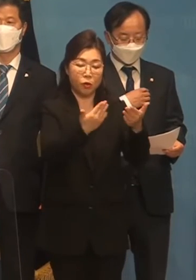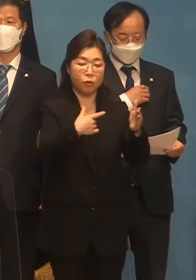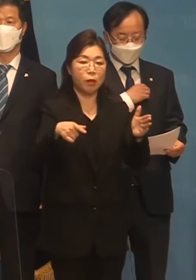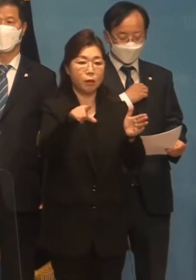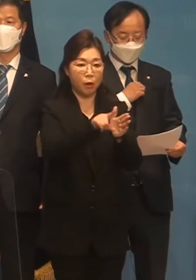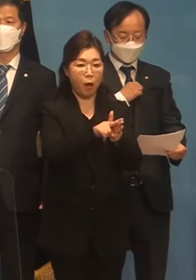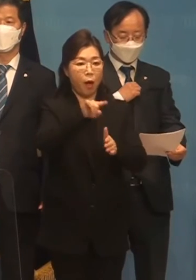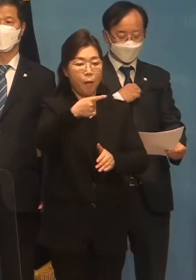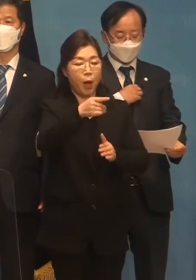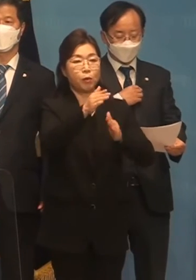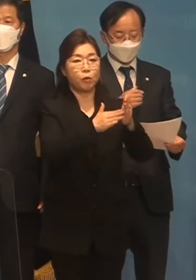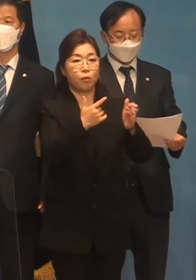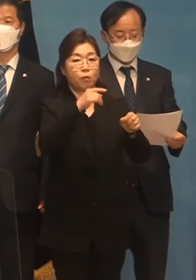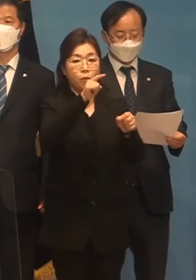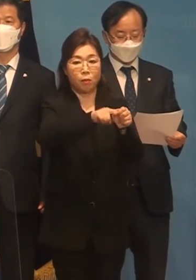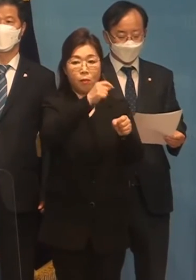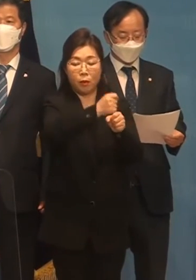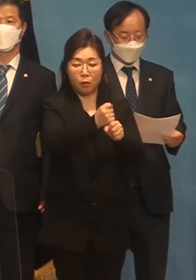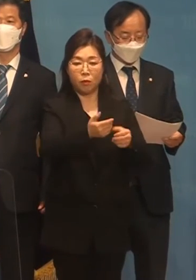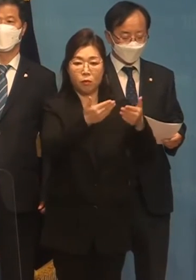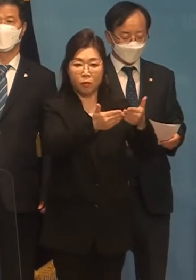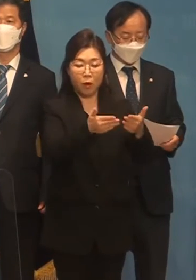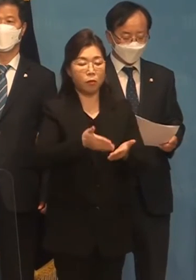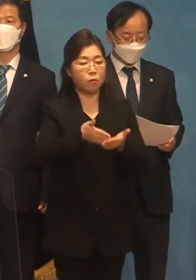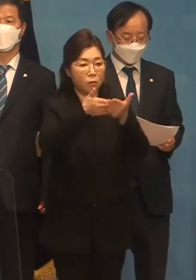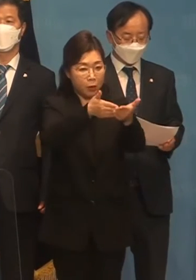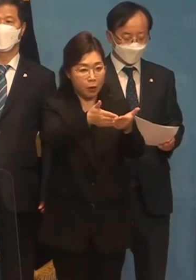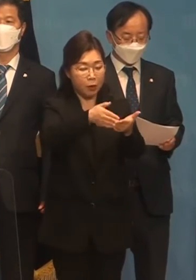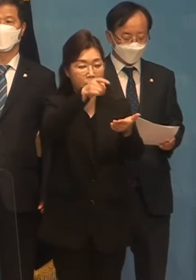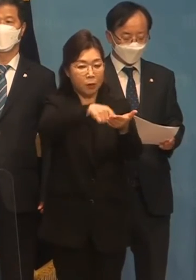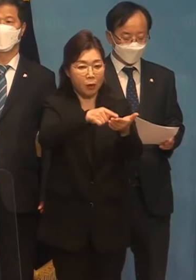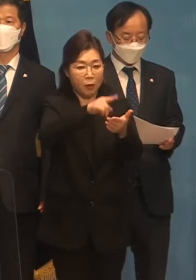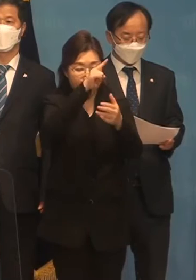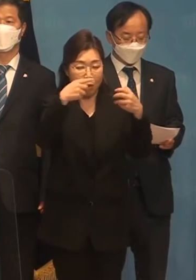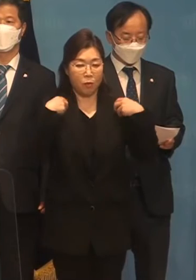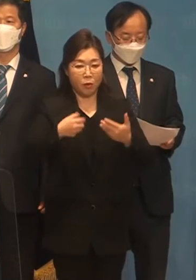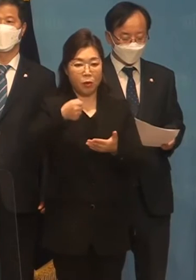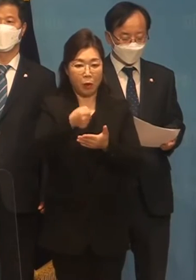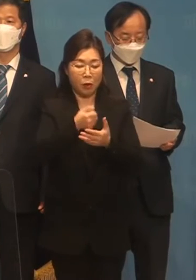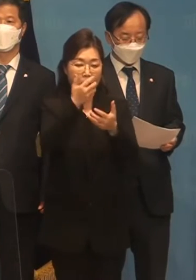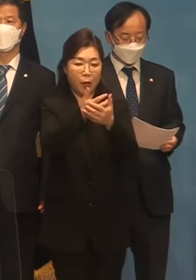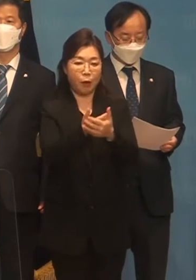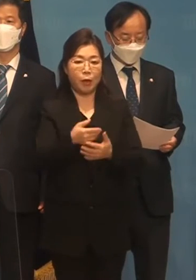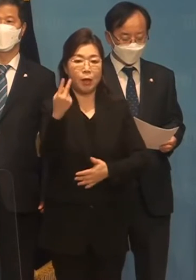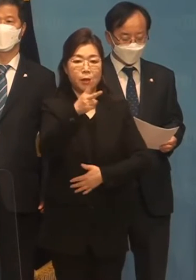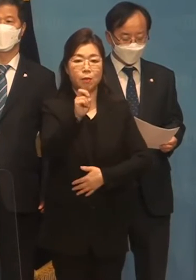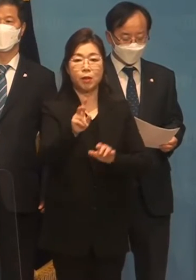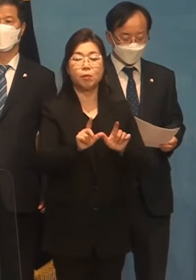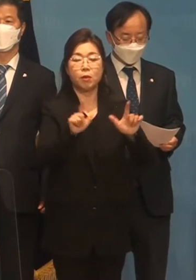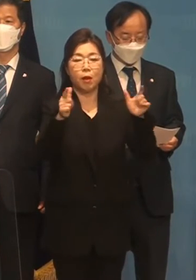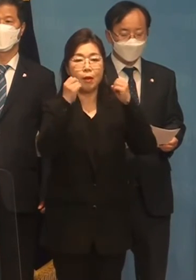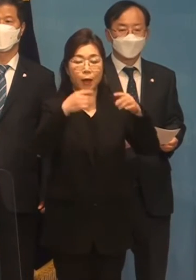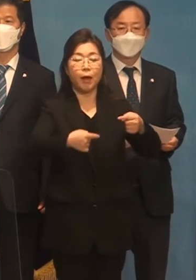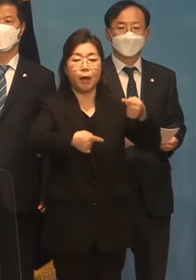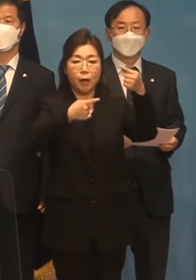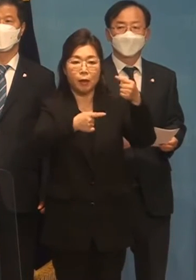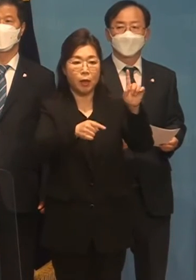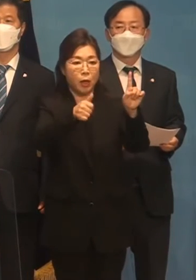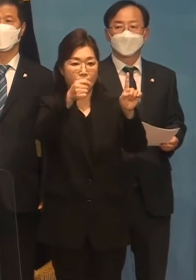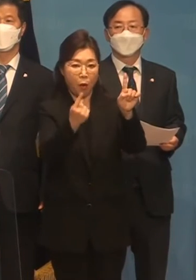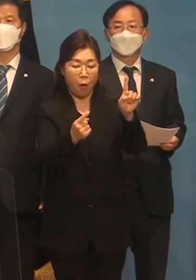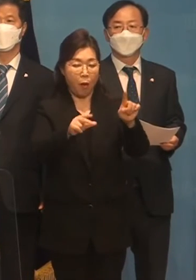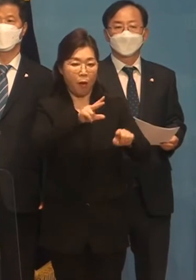규모의 추가 경정 예산안 편성과 제출을 촉구하는 대정부 결의안을 2022년 새해